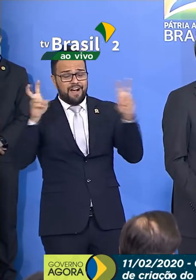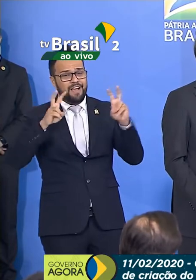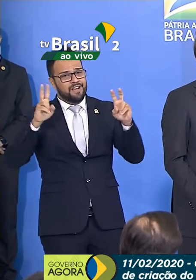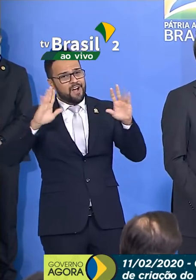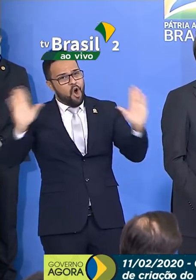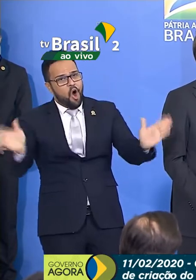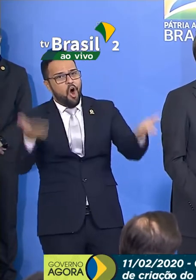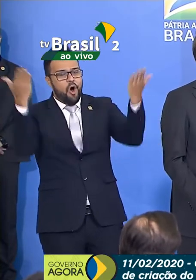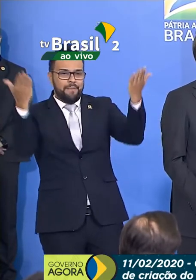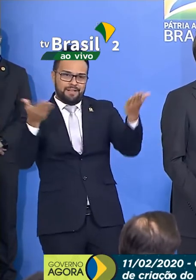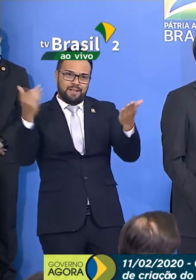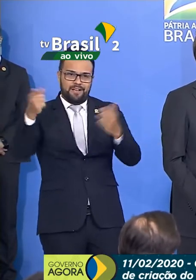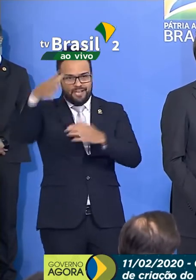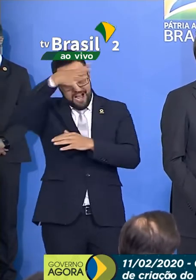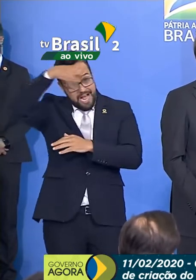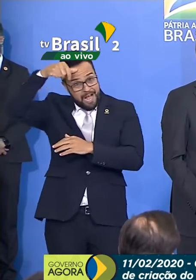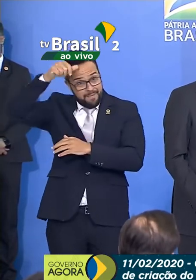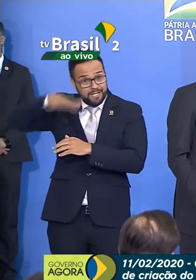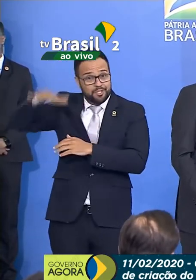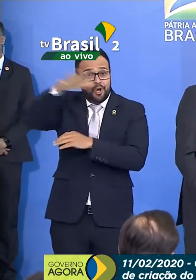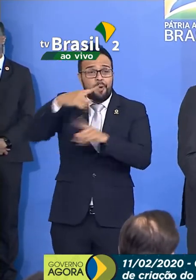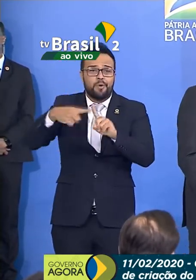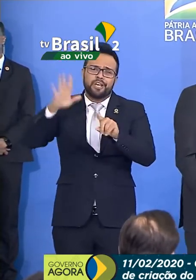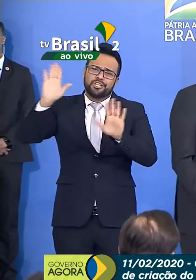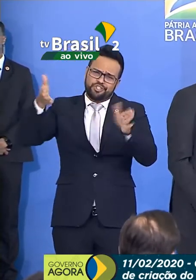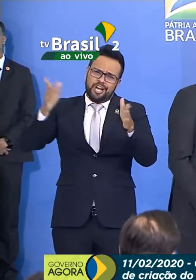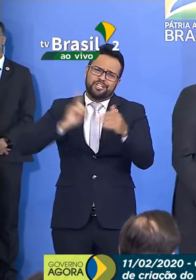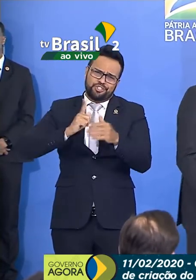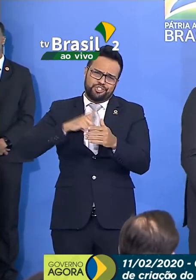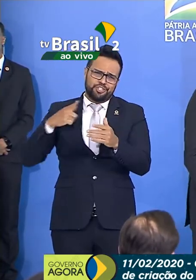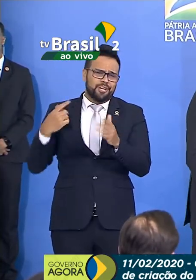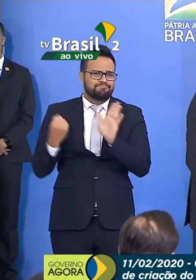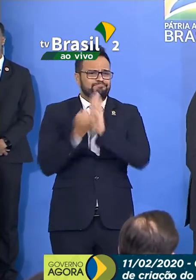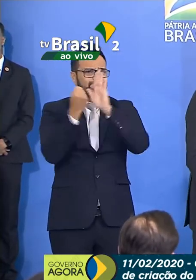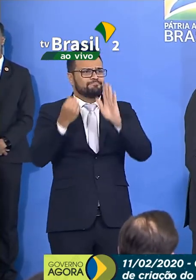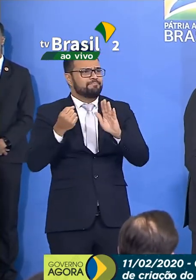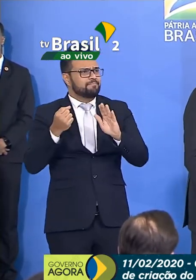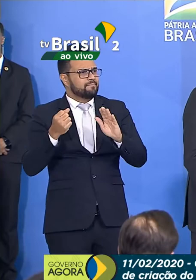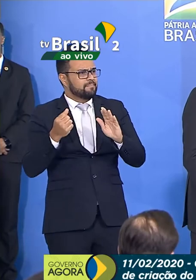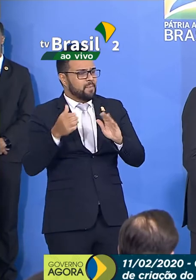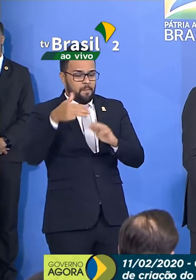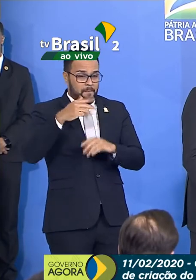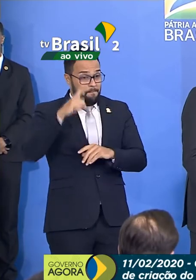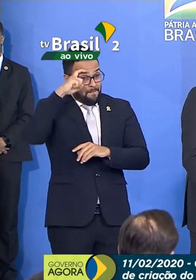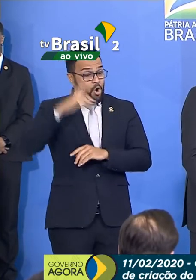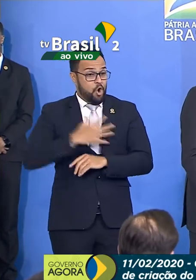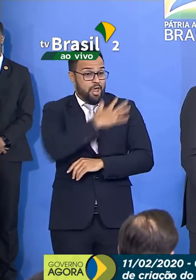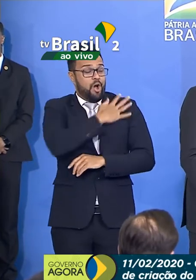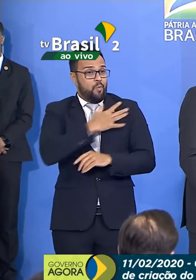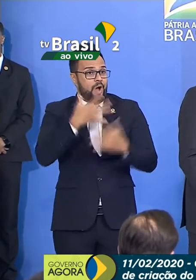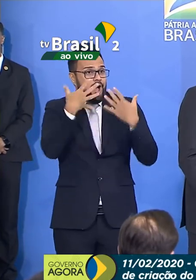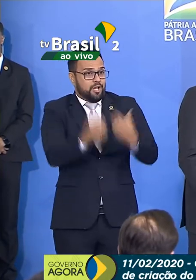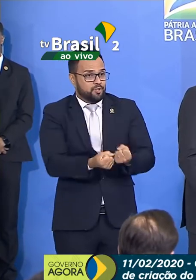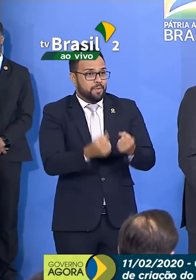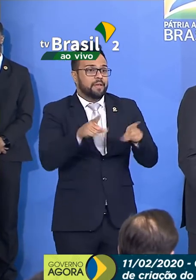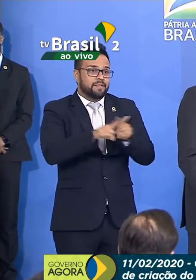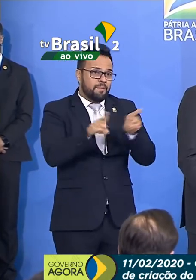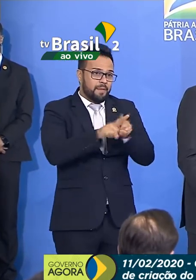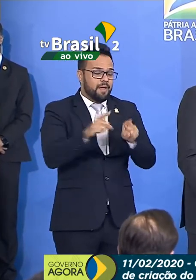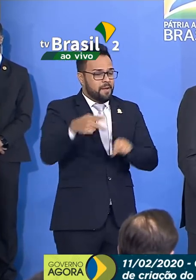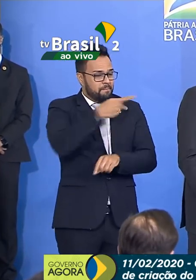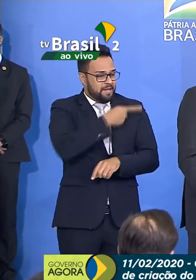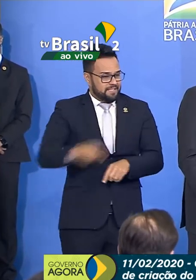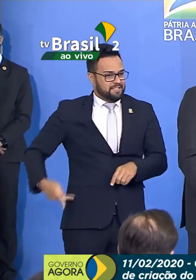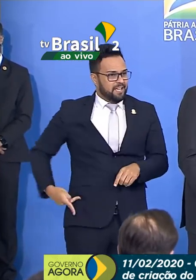Amazônia, que naquela época já pensava em ter a grandiosidade de João Mourão de assumir isso, e a grandiosidade do presidente